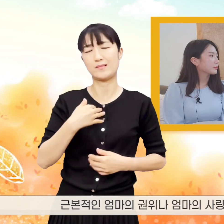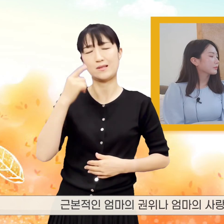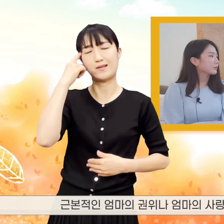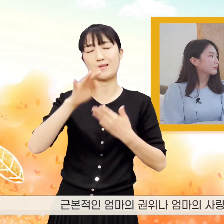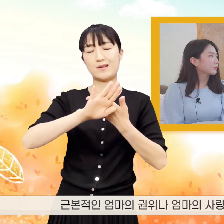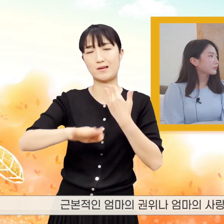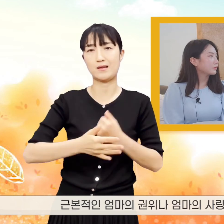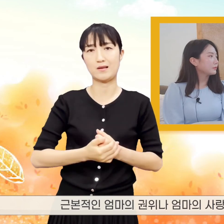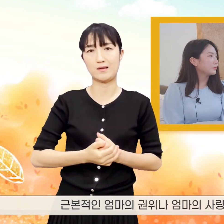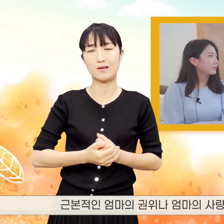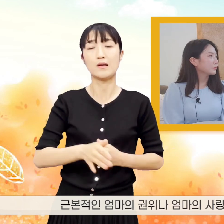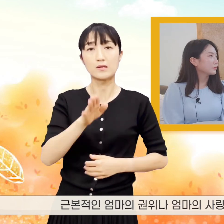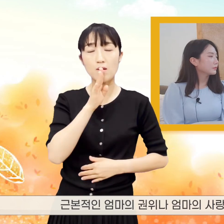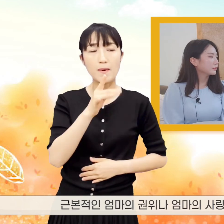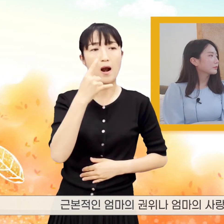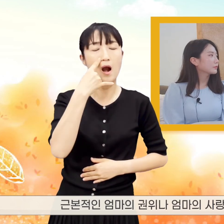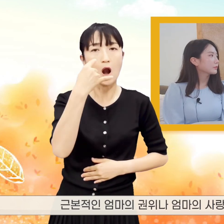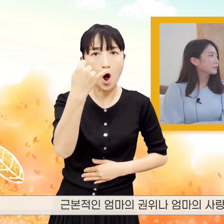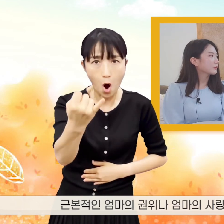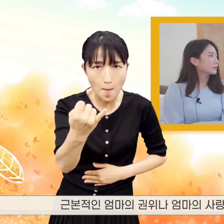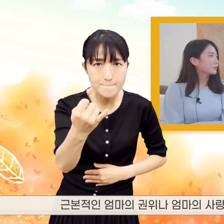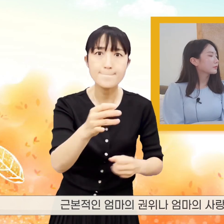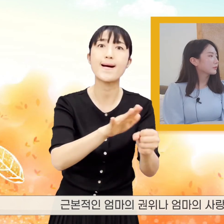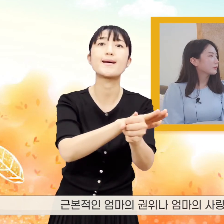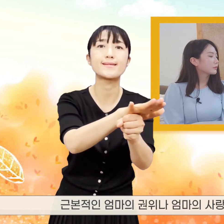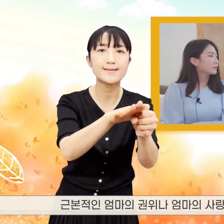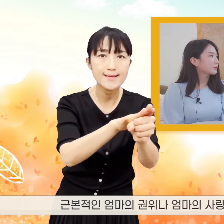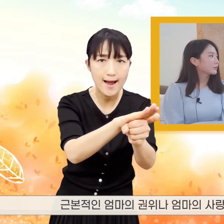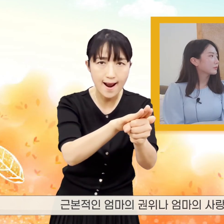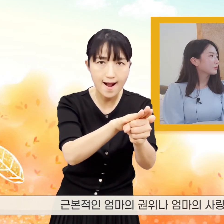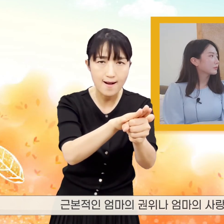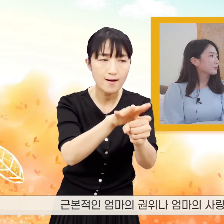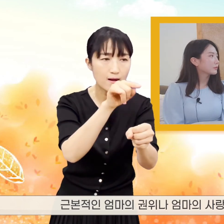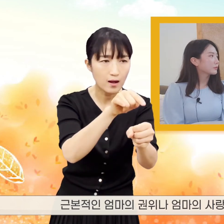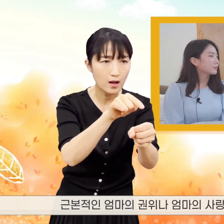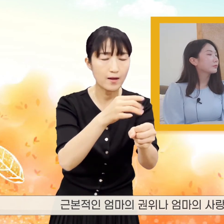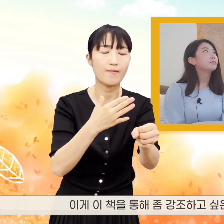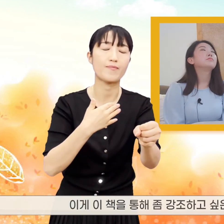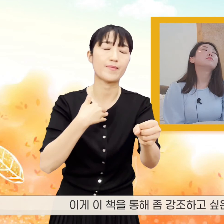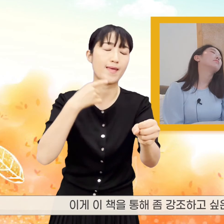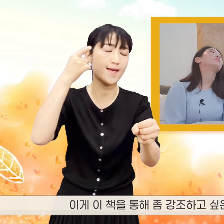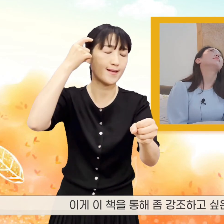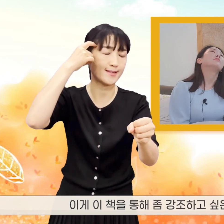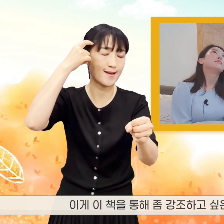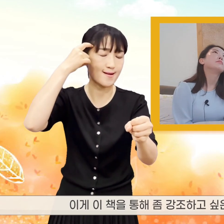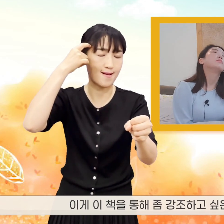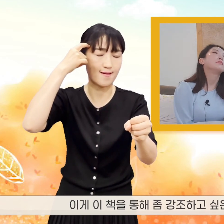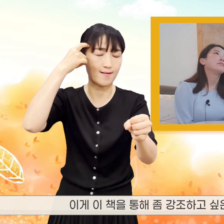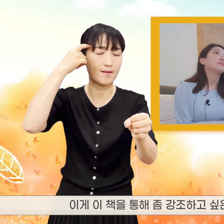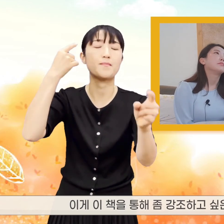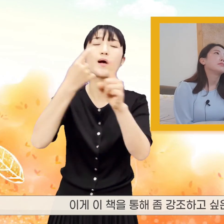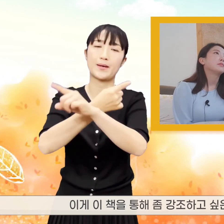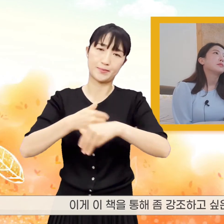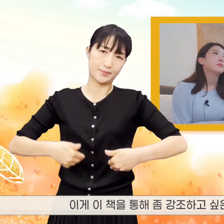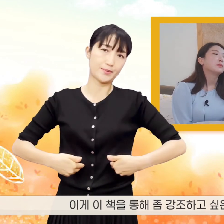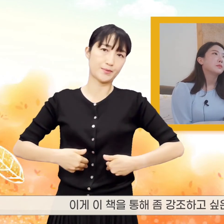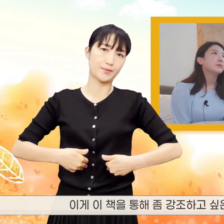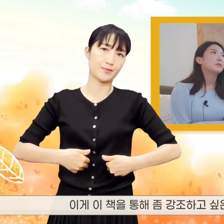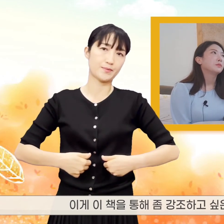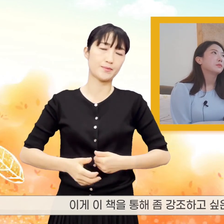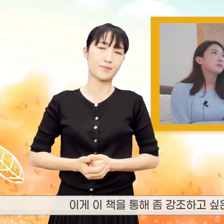근본적인 엄마의 권위나 엄마의 사랑을 정말 올려놓는 작업. 이게 저는 이 책을 통해서